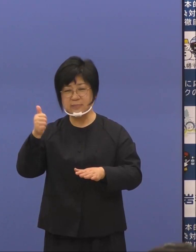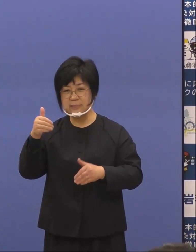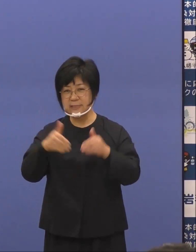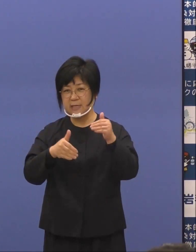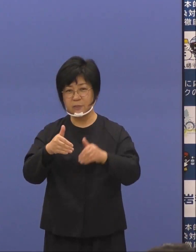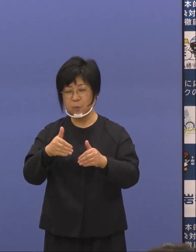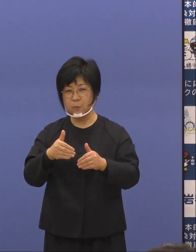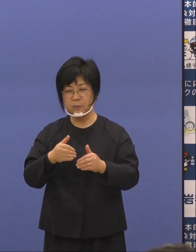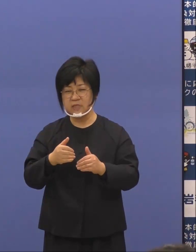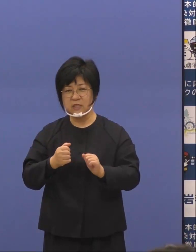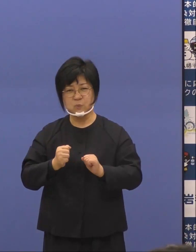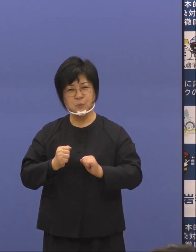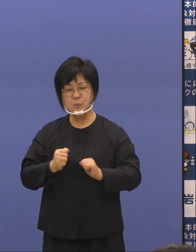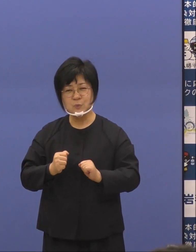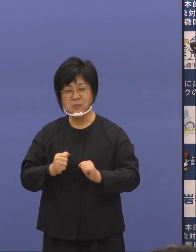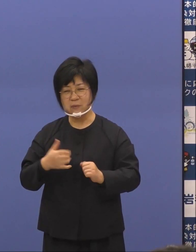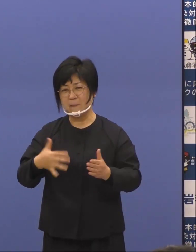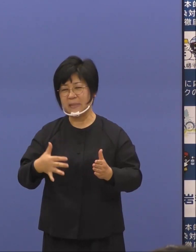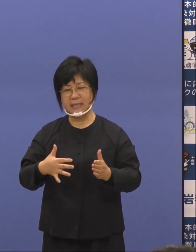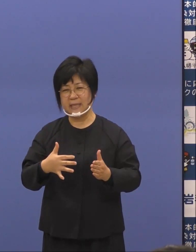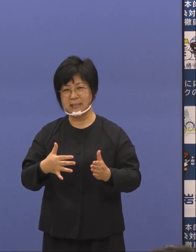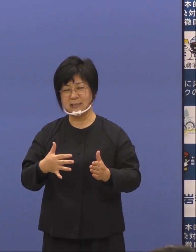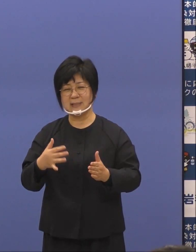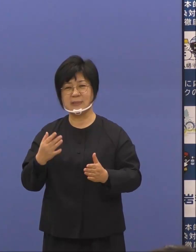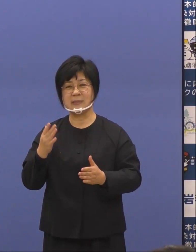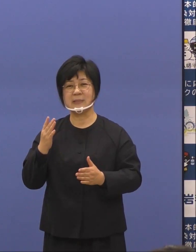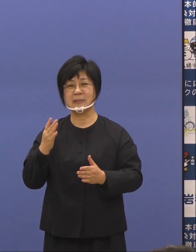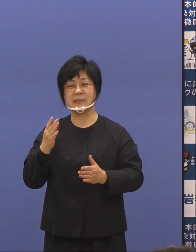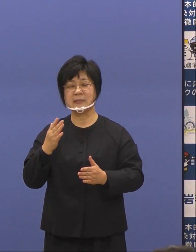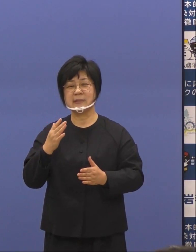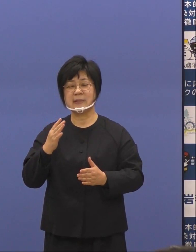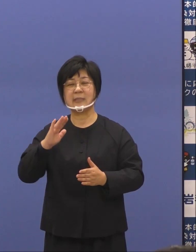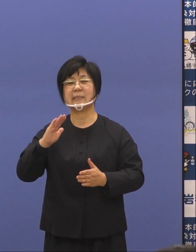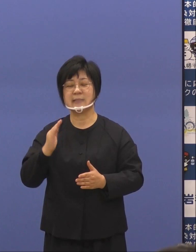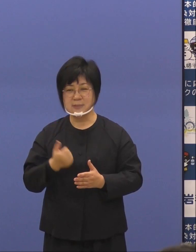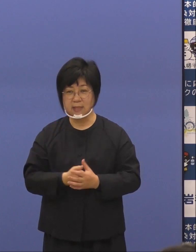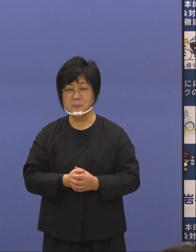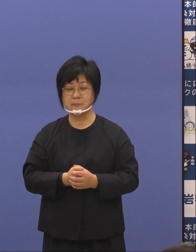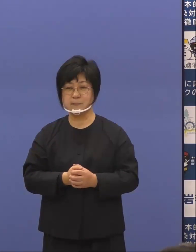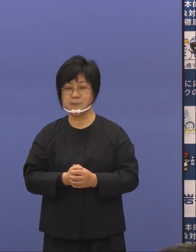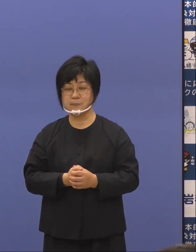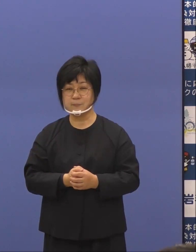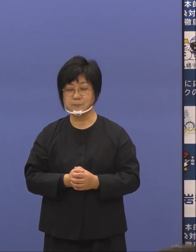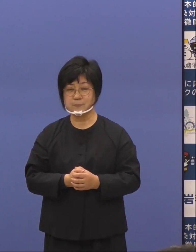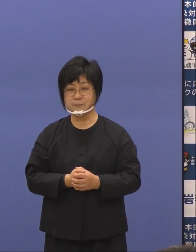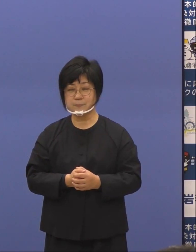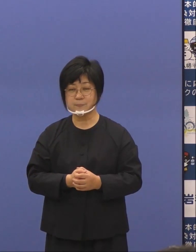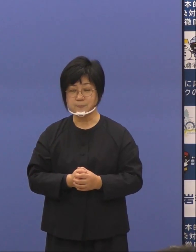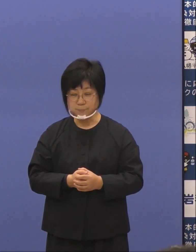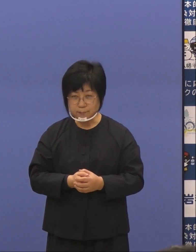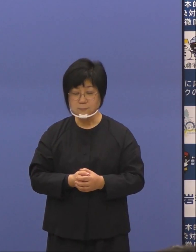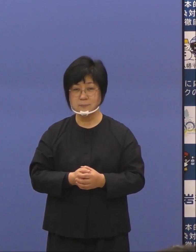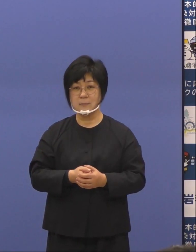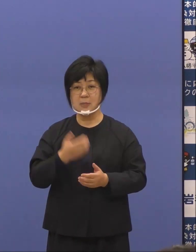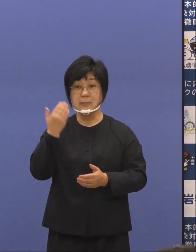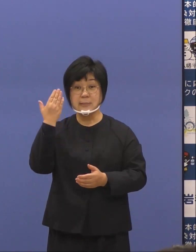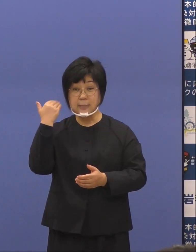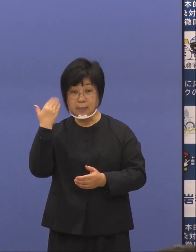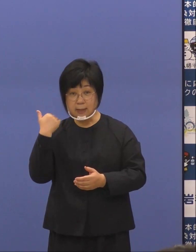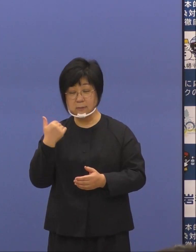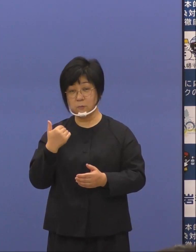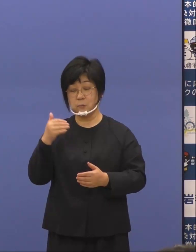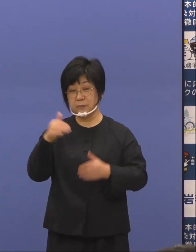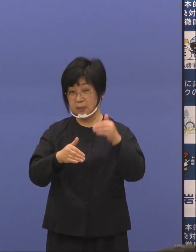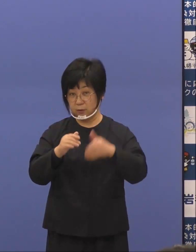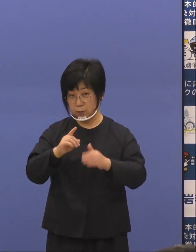あのもしこう出馬するとなれば、あの前回 の、 あの戦略というものは変わらないのか、それ